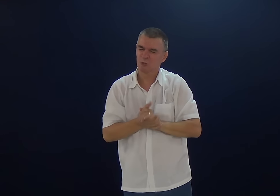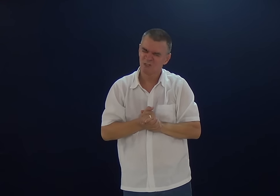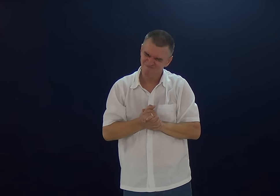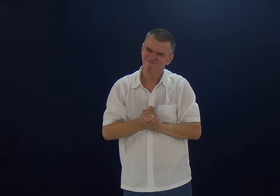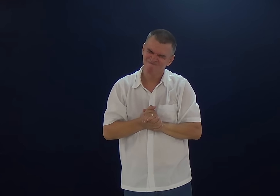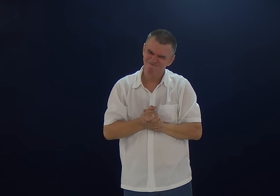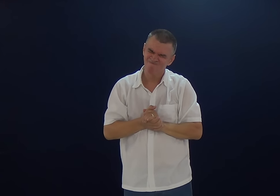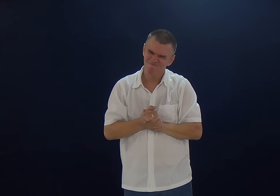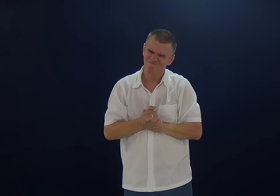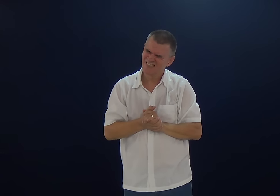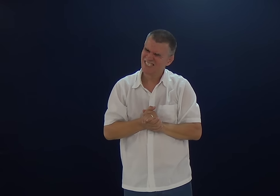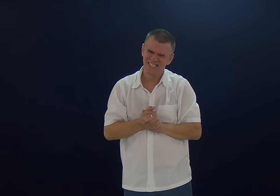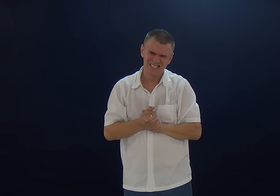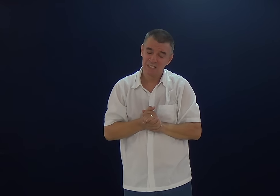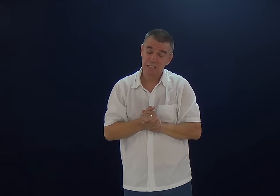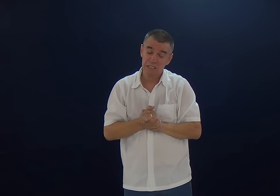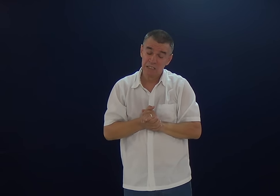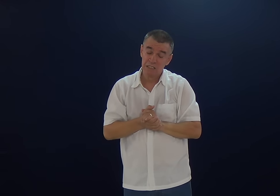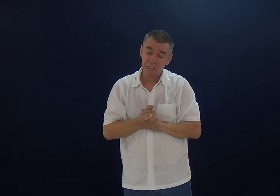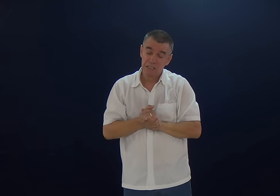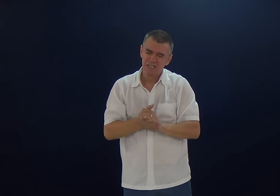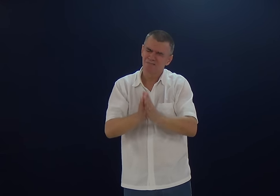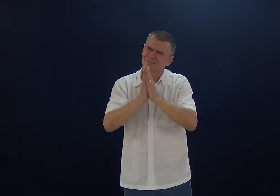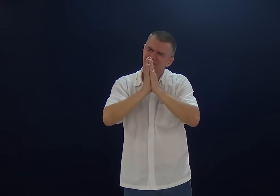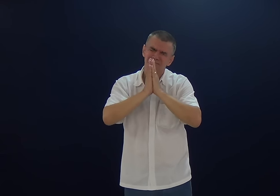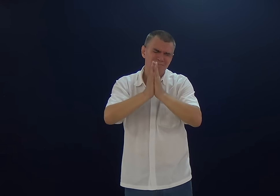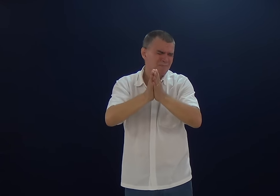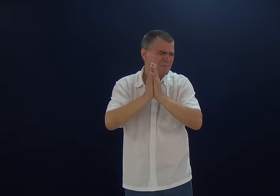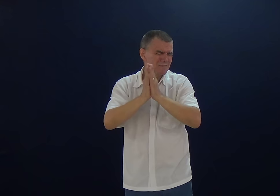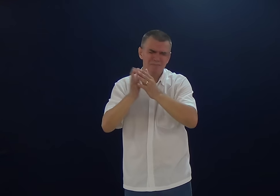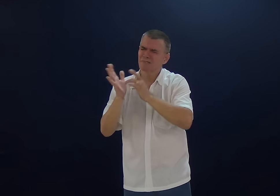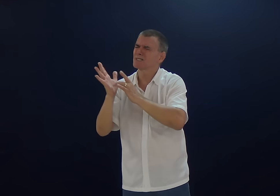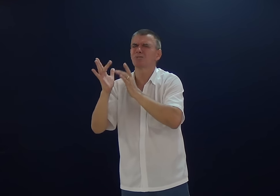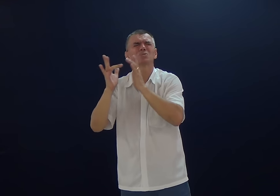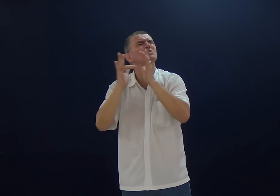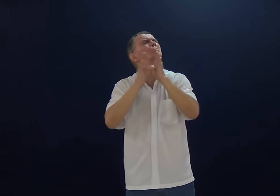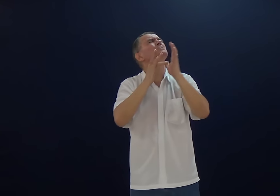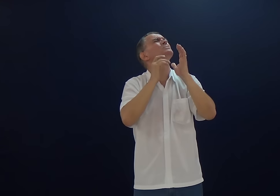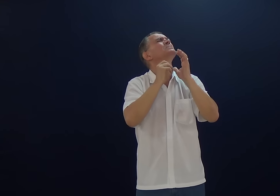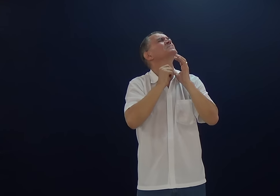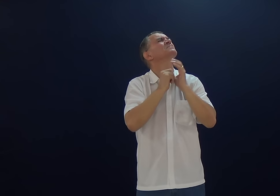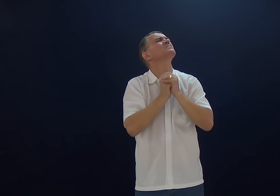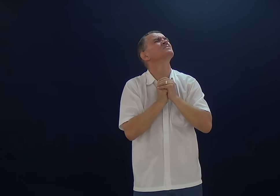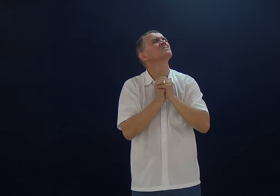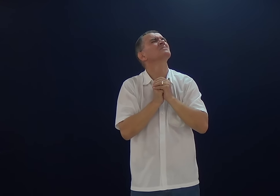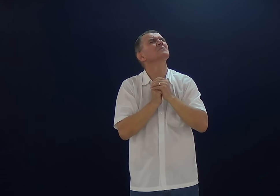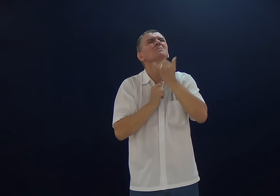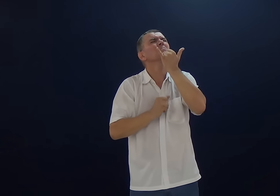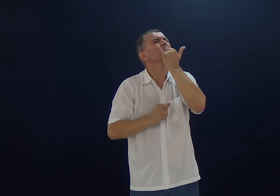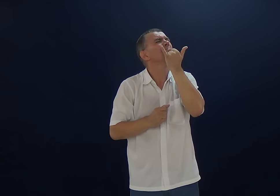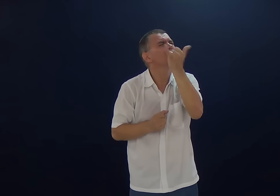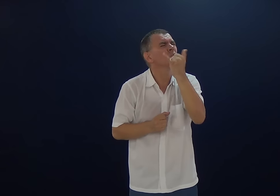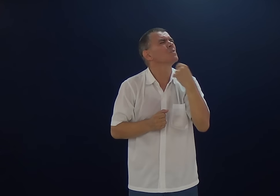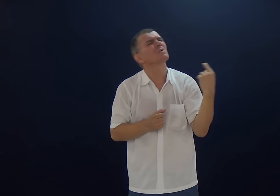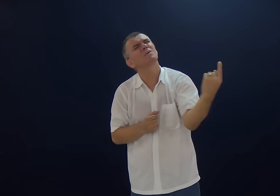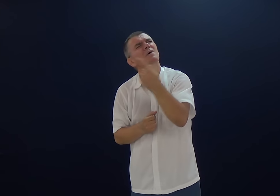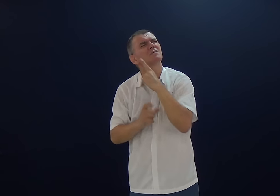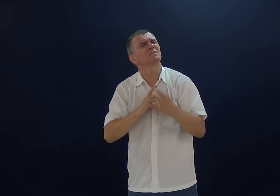as mesmas as tuas leis a tua palavra ela permanece firme e eterna por isso Jesus